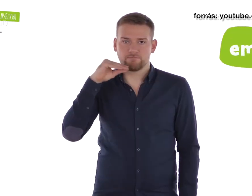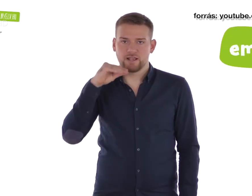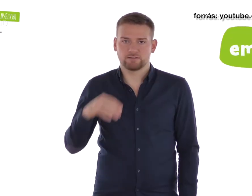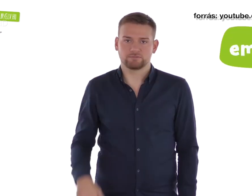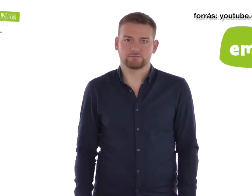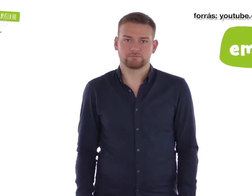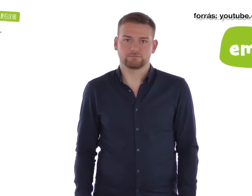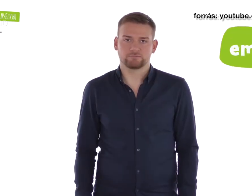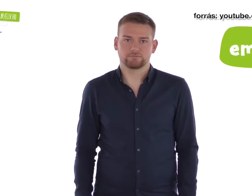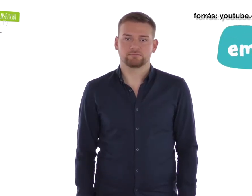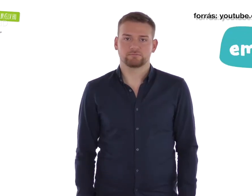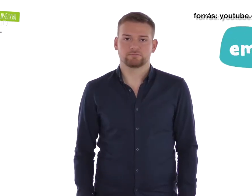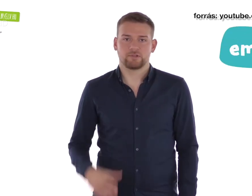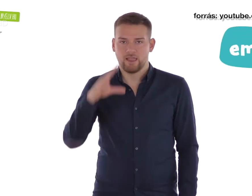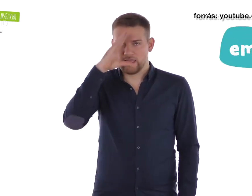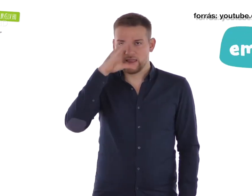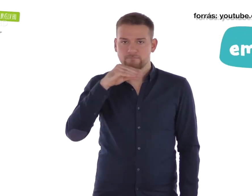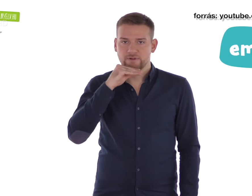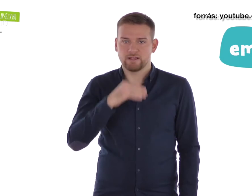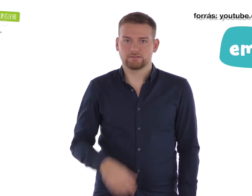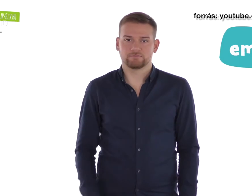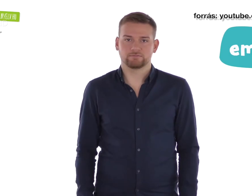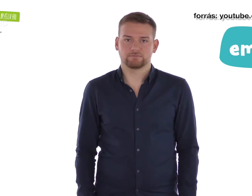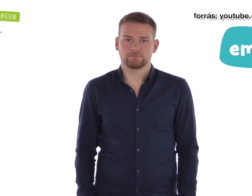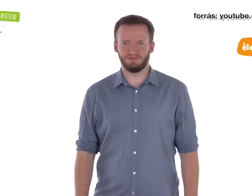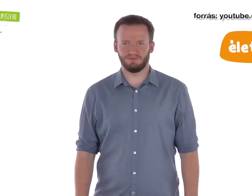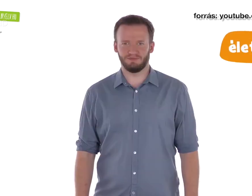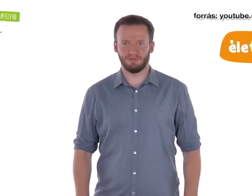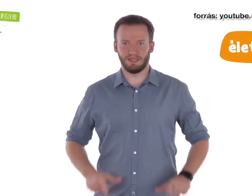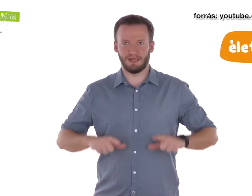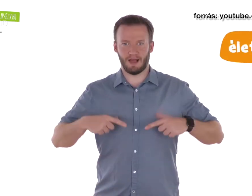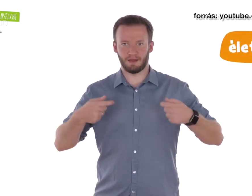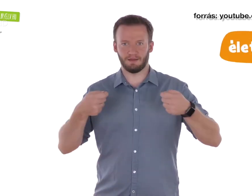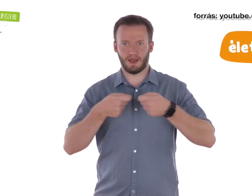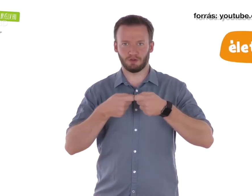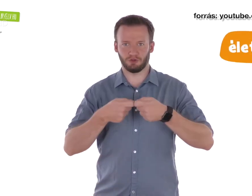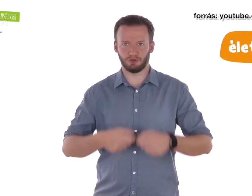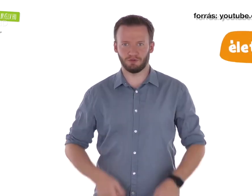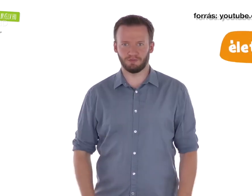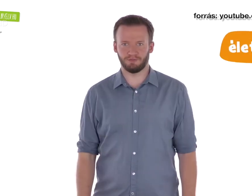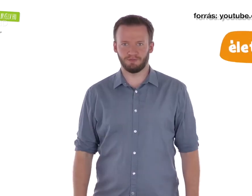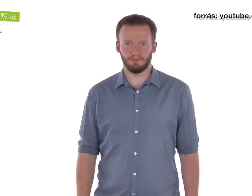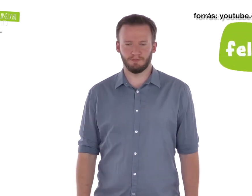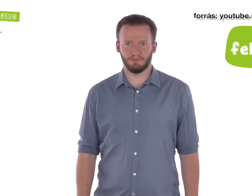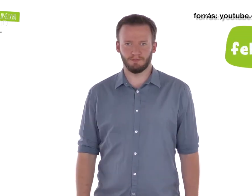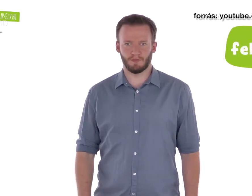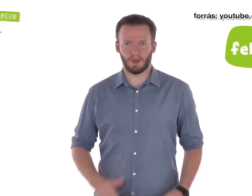Idén júliusban pedig a parlament egyöntetűen fogadott el egy fontos törvénymódosító javaslatot, amely szerint jelnyelvből